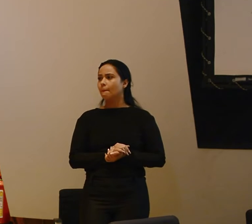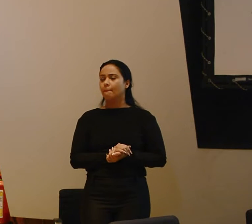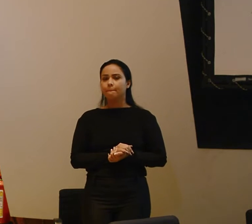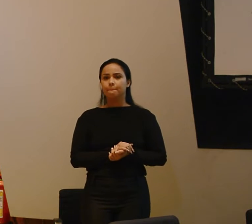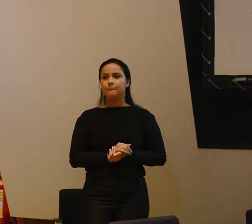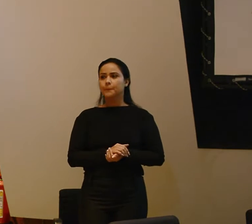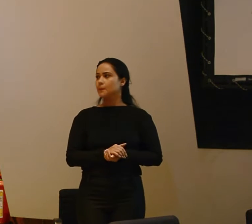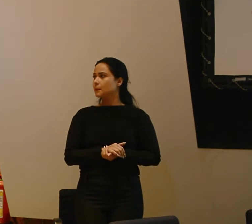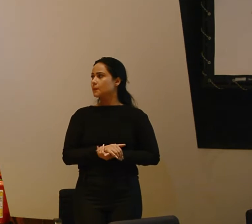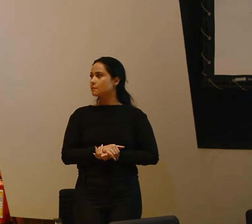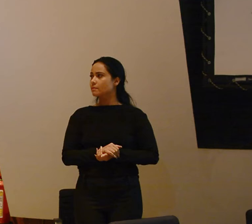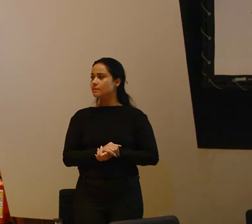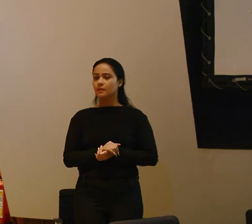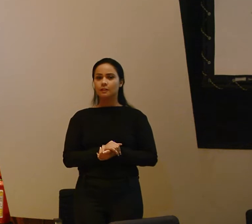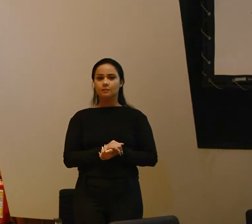Tirando.